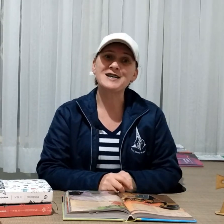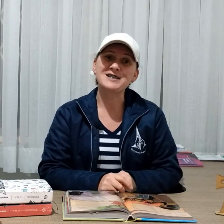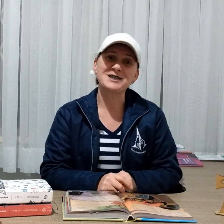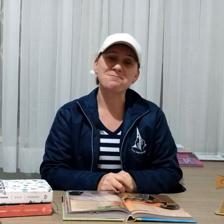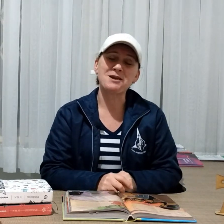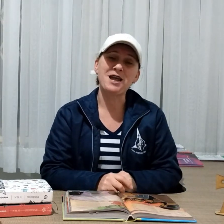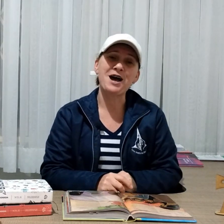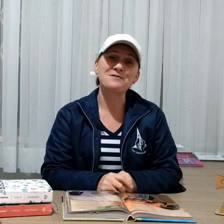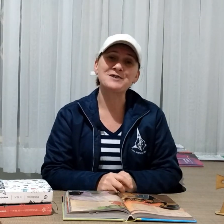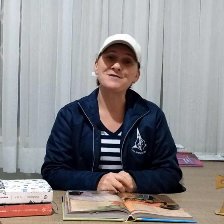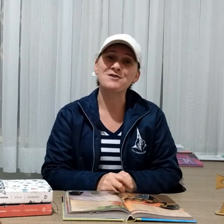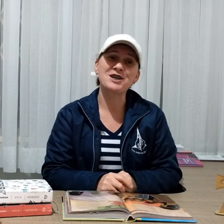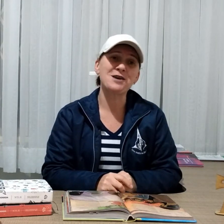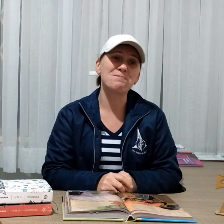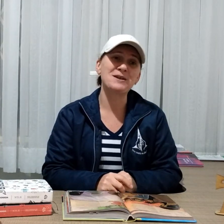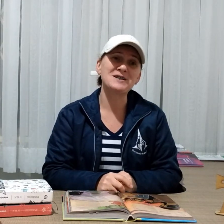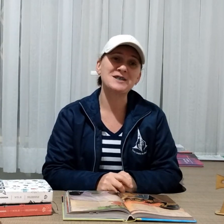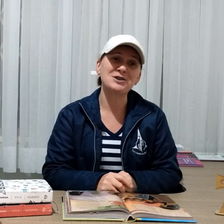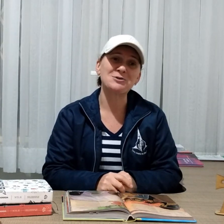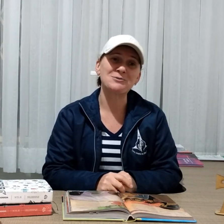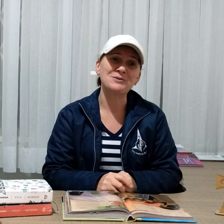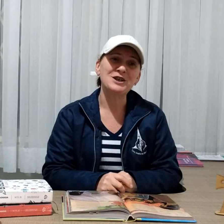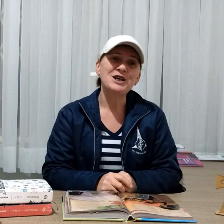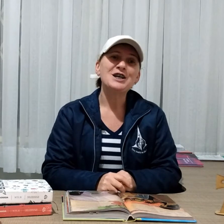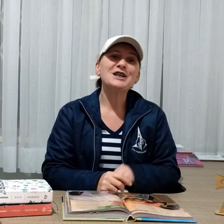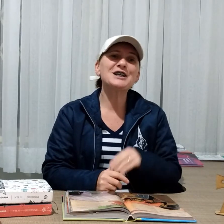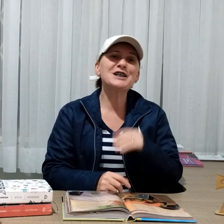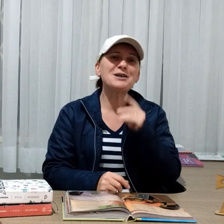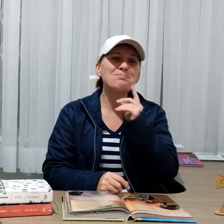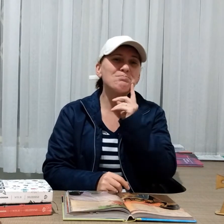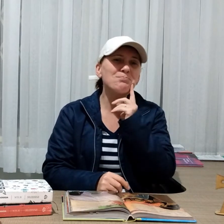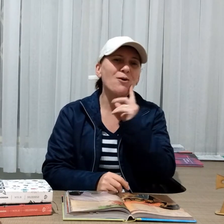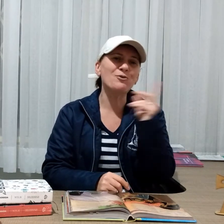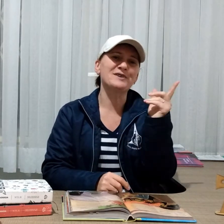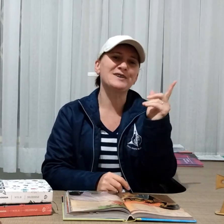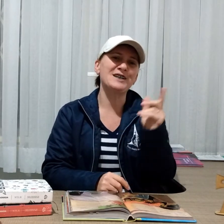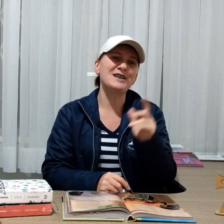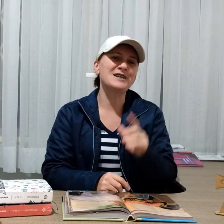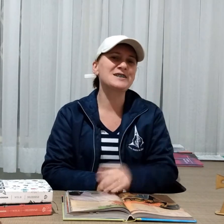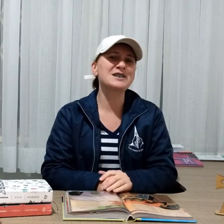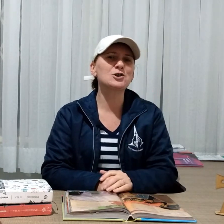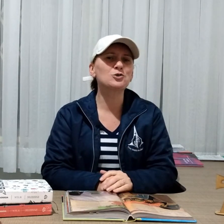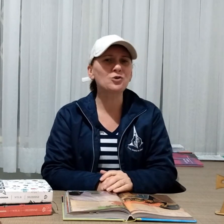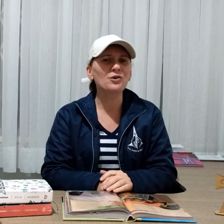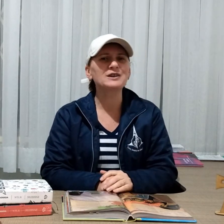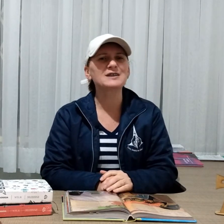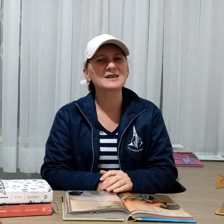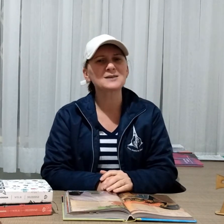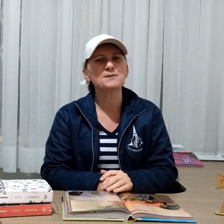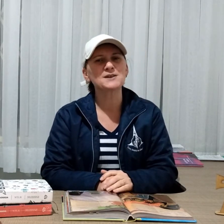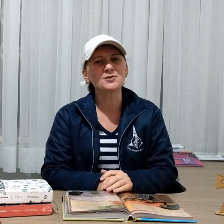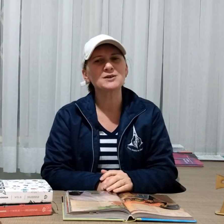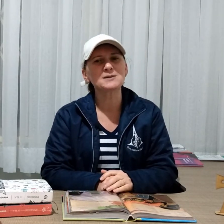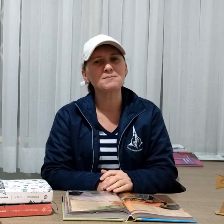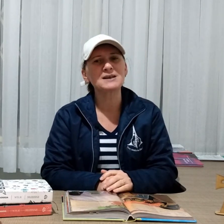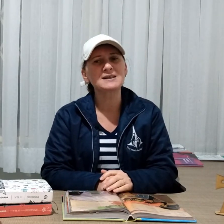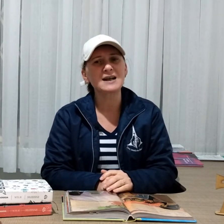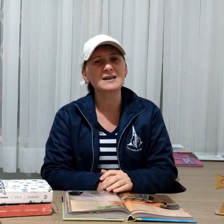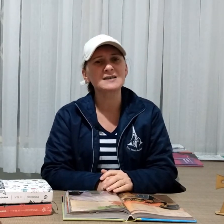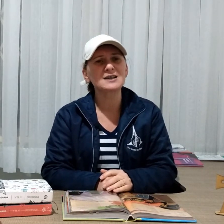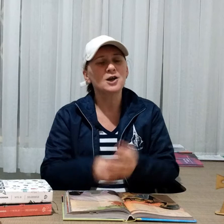ouvi estas palavras, fiquei pensando: que bom seria se todas as